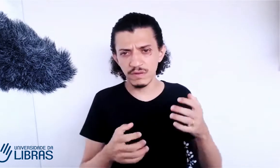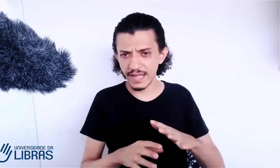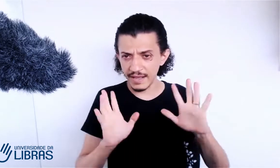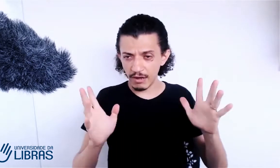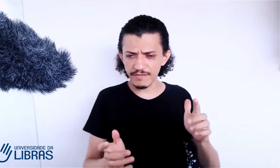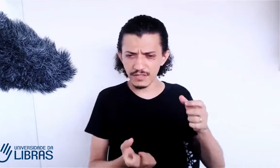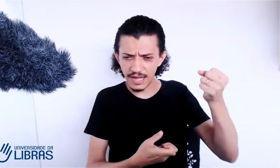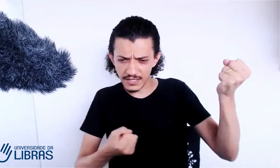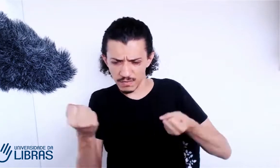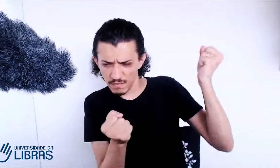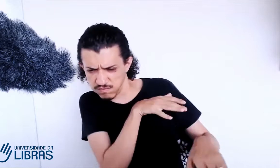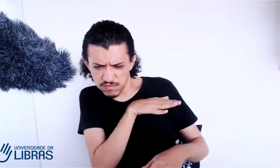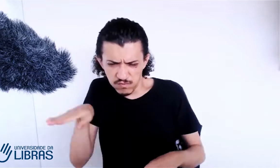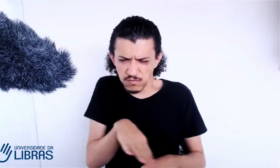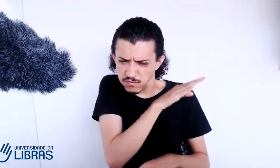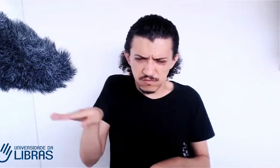está indo em alta velocidade.